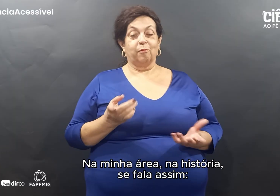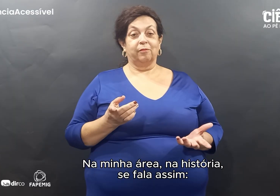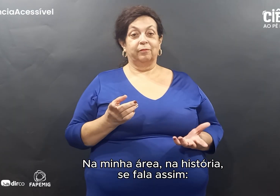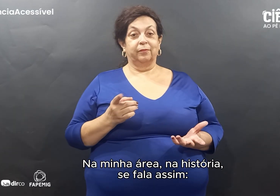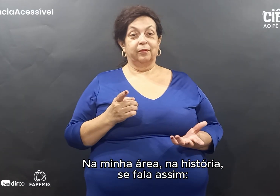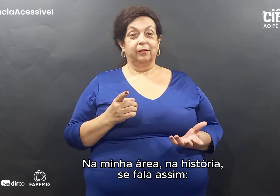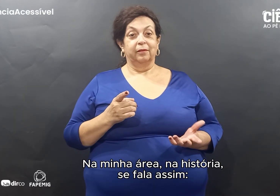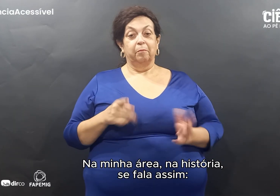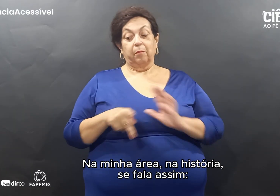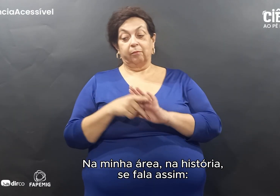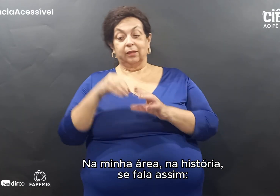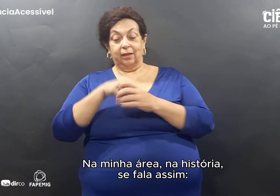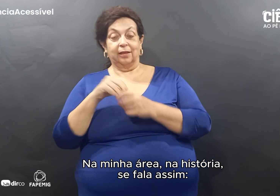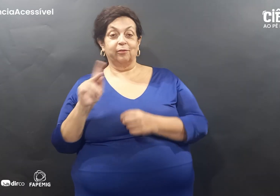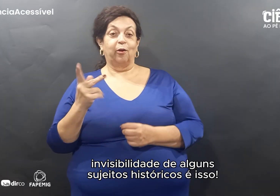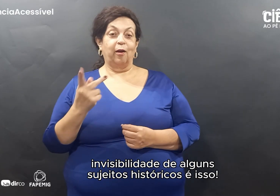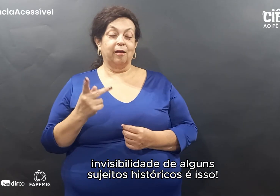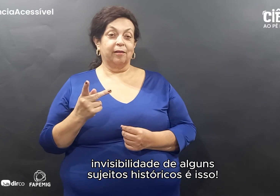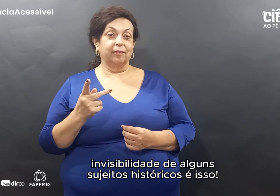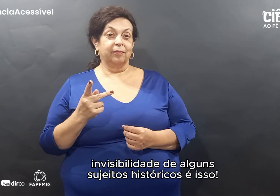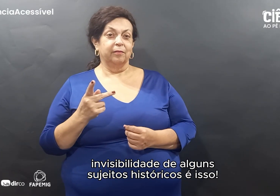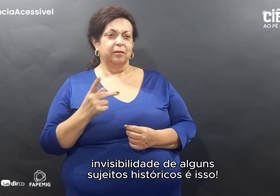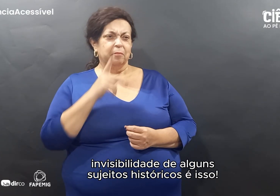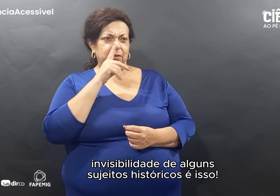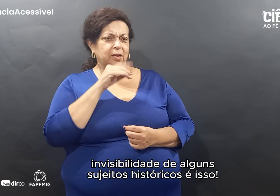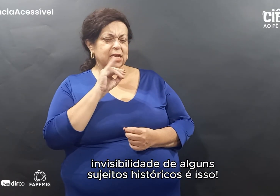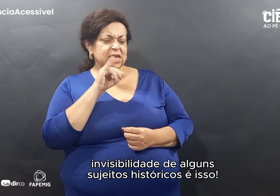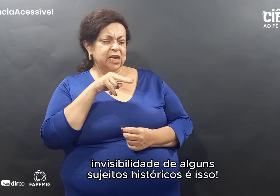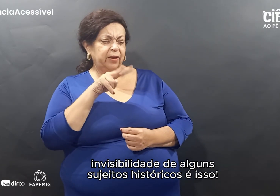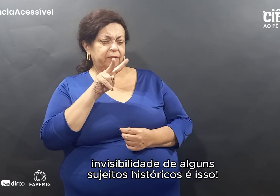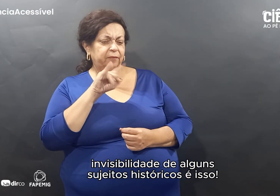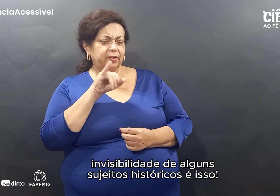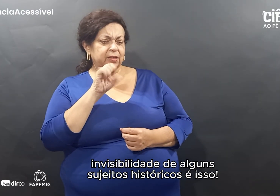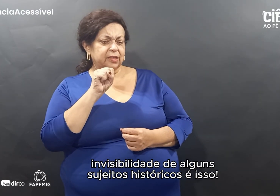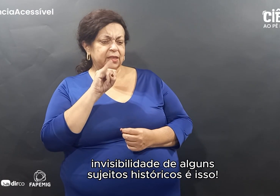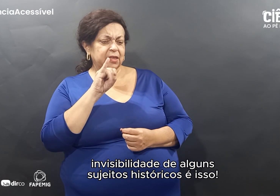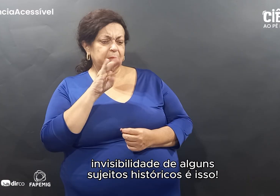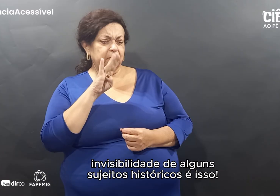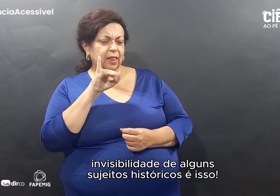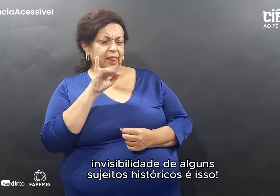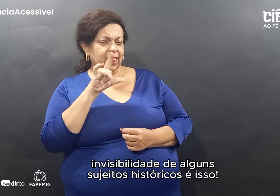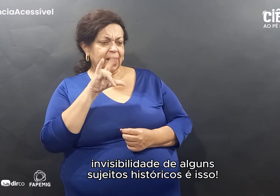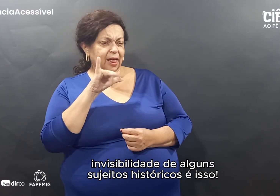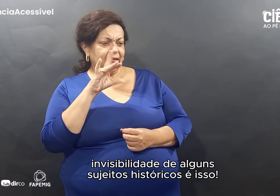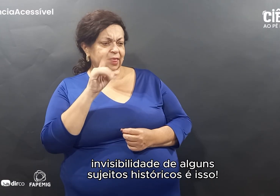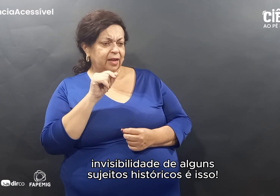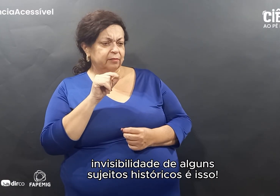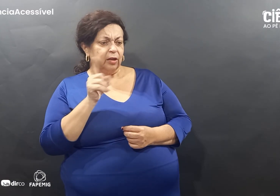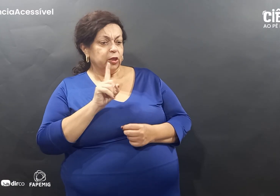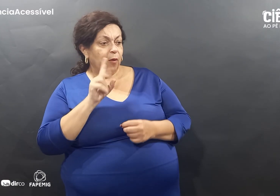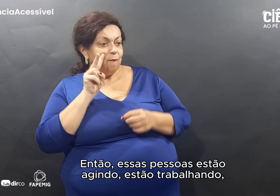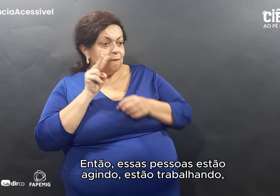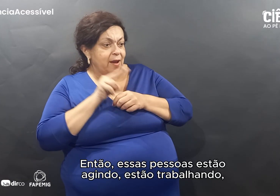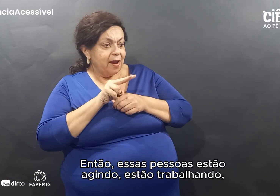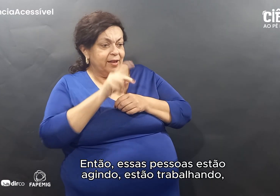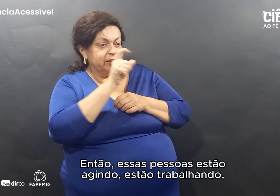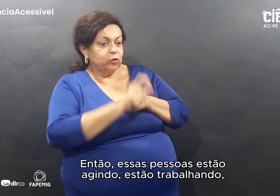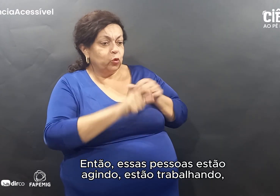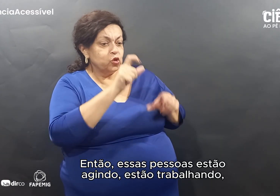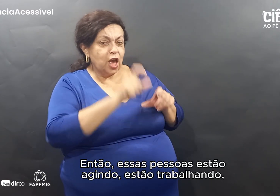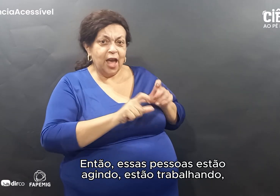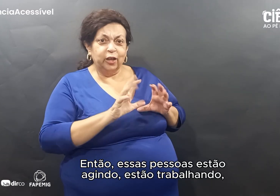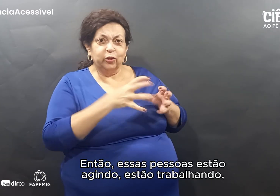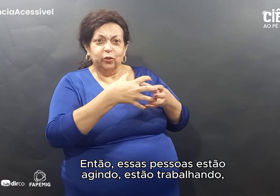minha área, né, na história se fala assim, invisibilidade de alguns sujeitos históricos. É isso. Então, essas pessoas